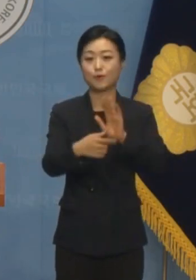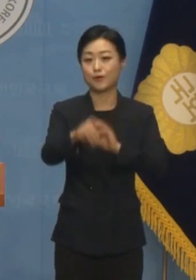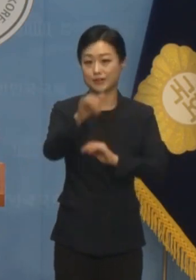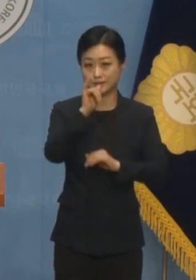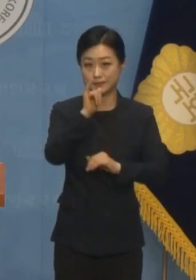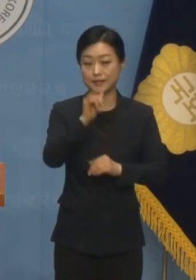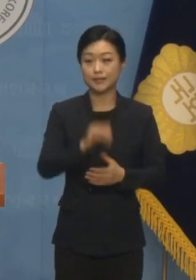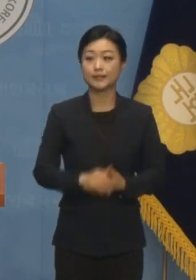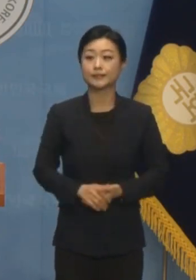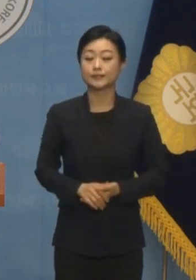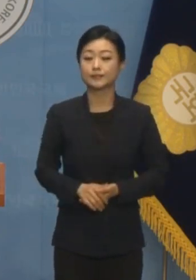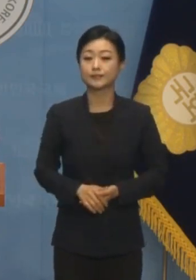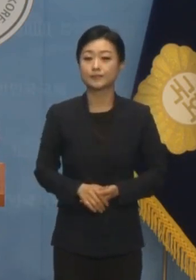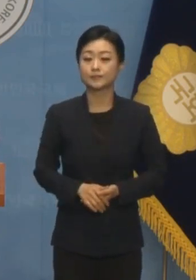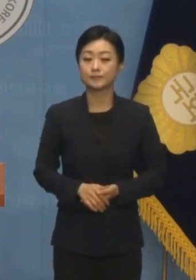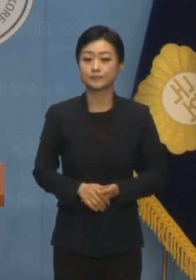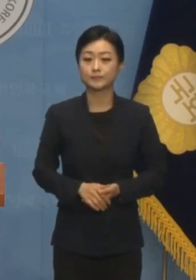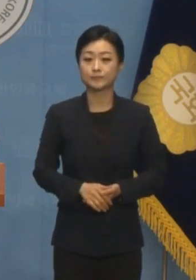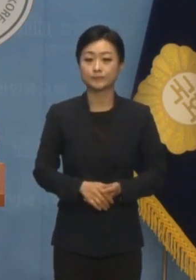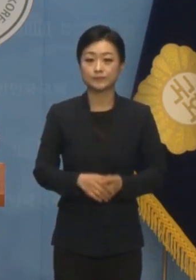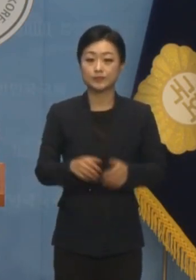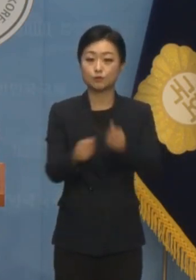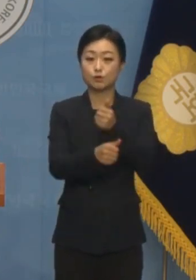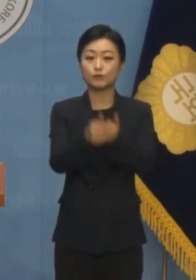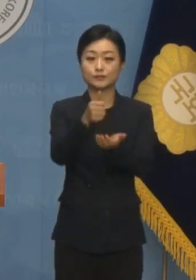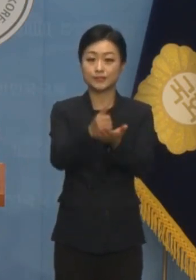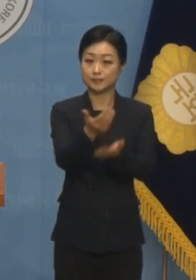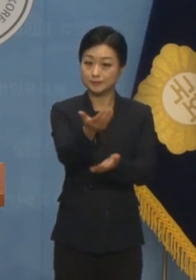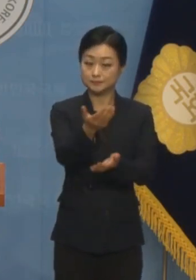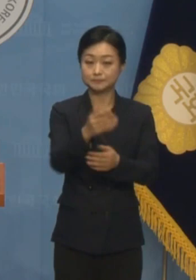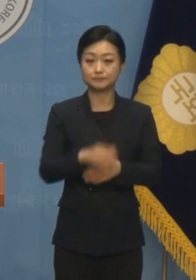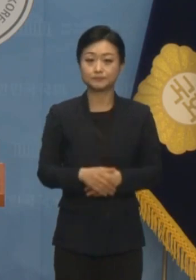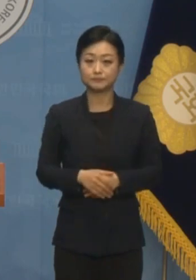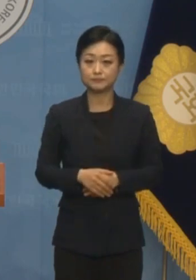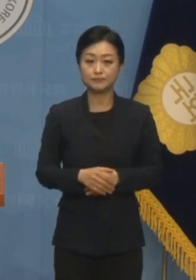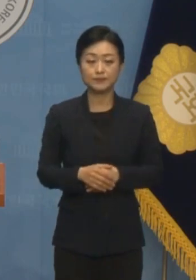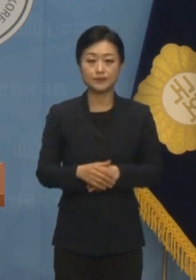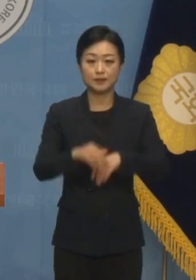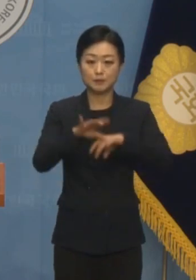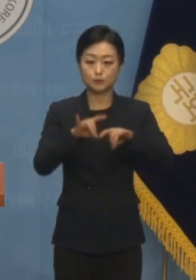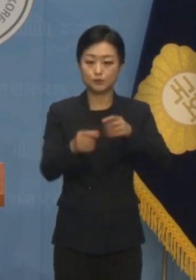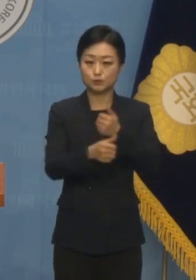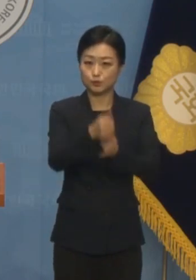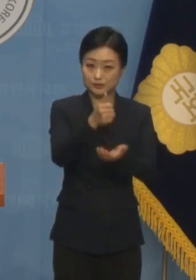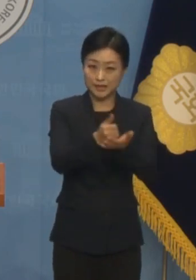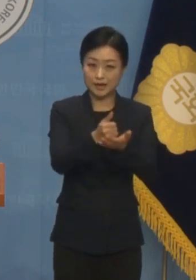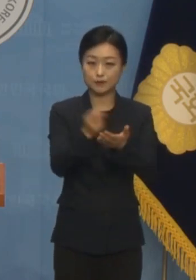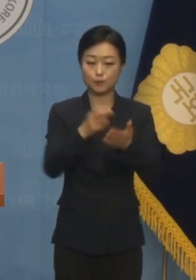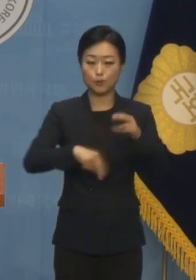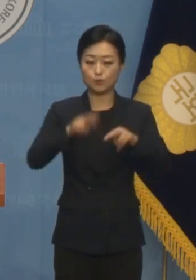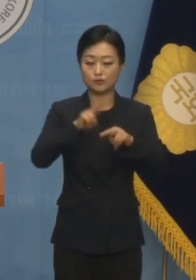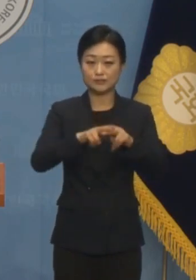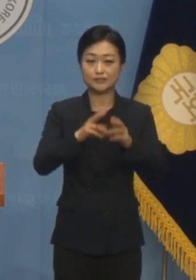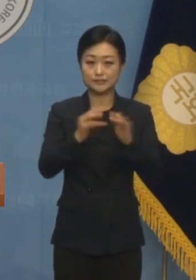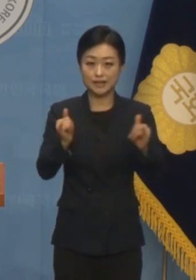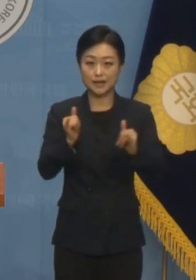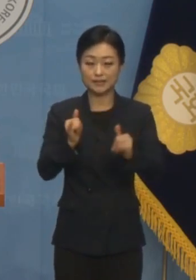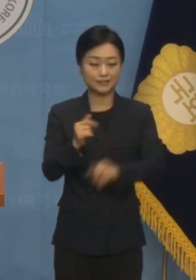있습니다. 류희림 위원장은 방심위원장은 물론이고 공직자로서 자격이